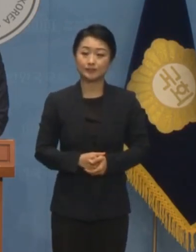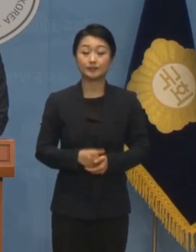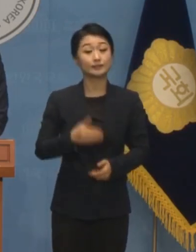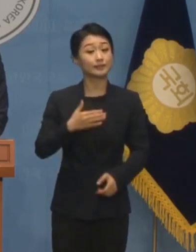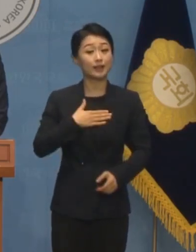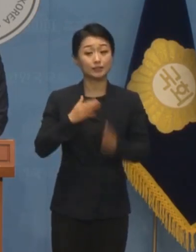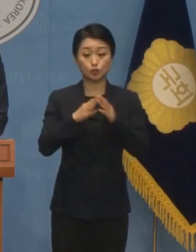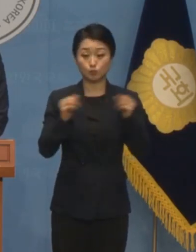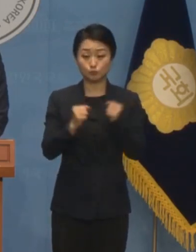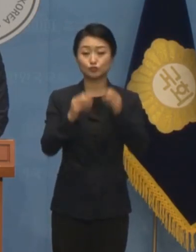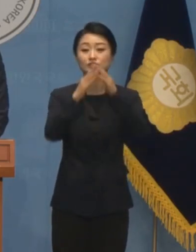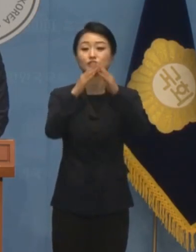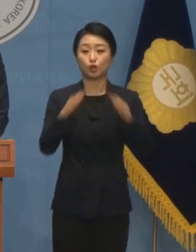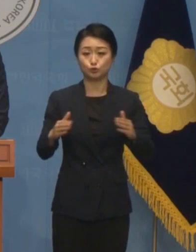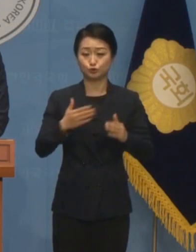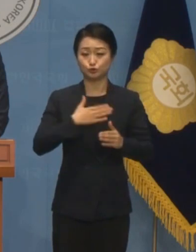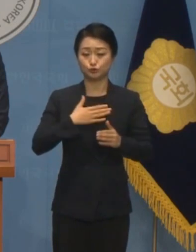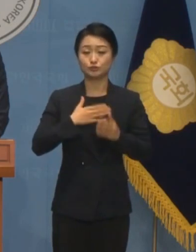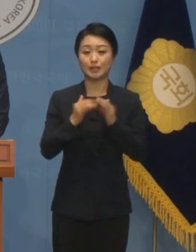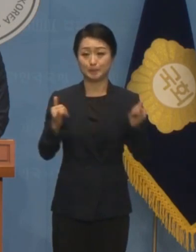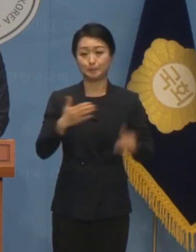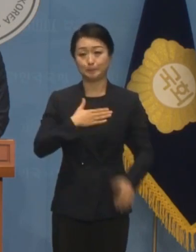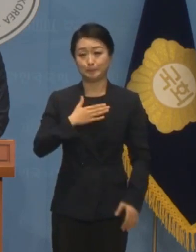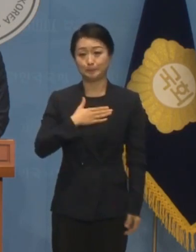저는 전라북도 전주 출신의 호남인입니다.